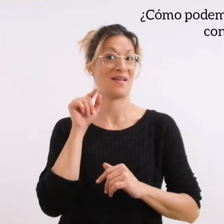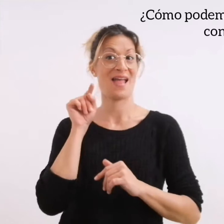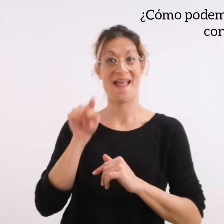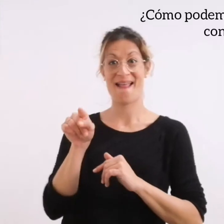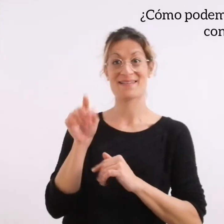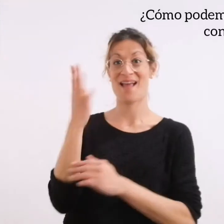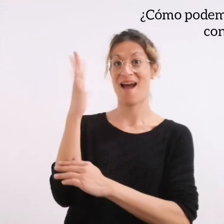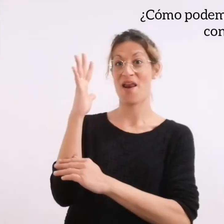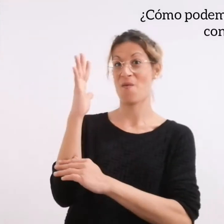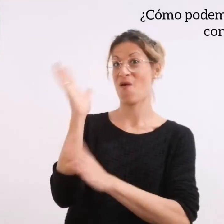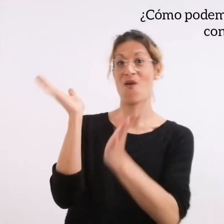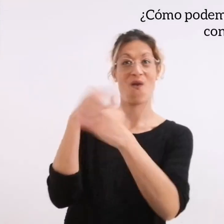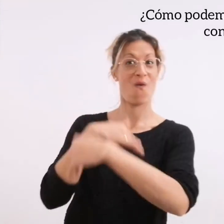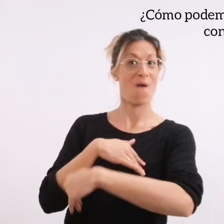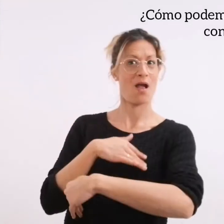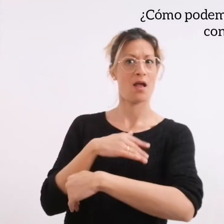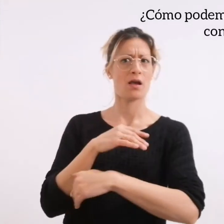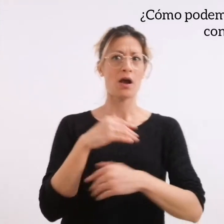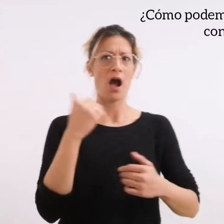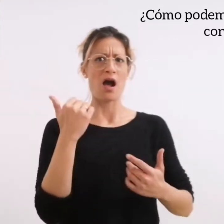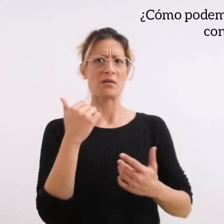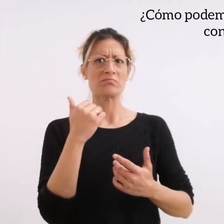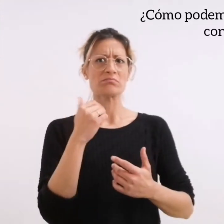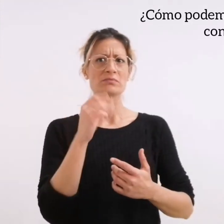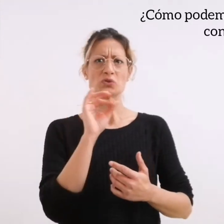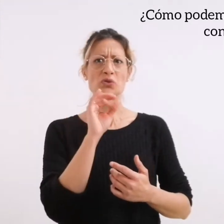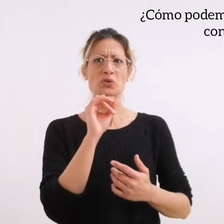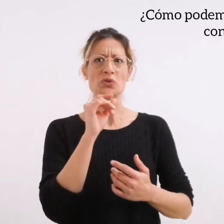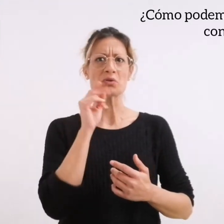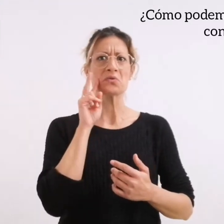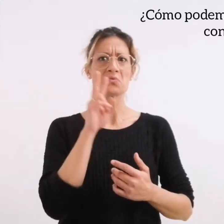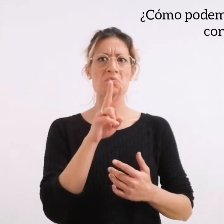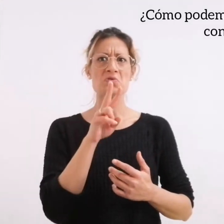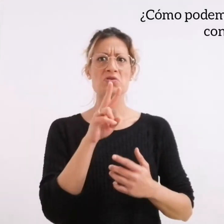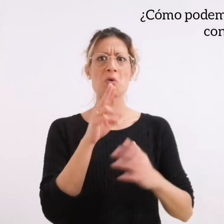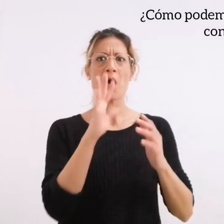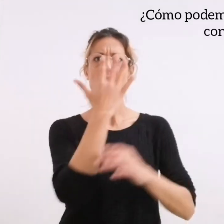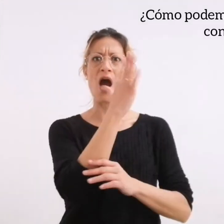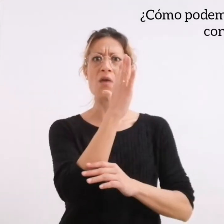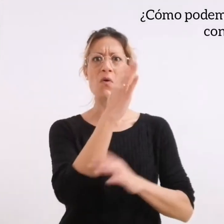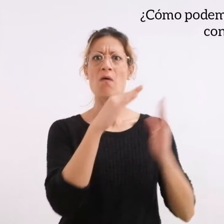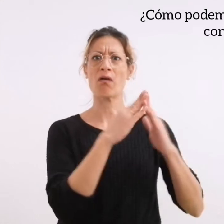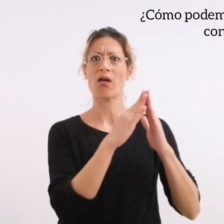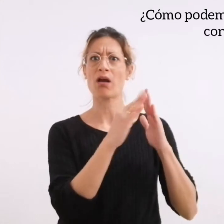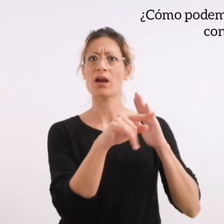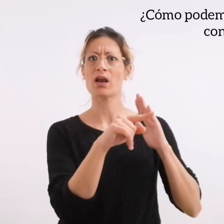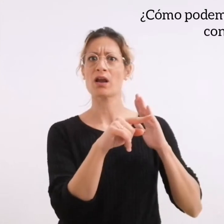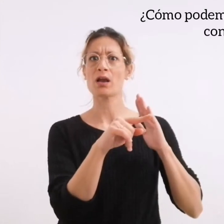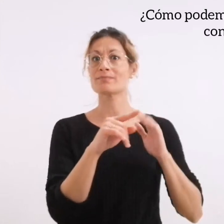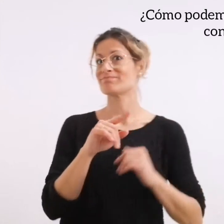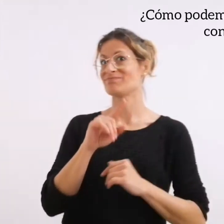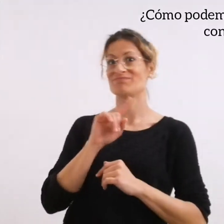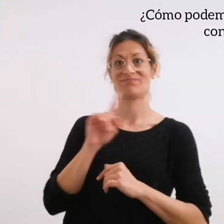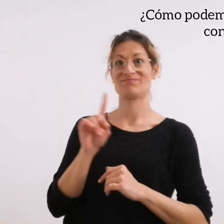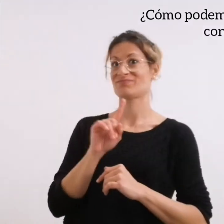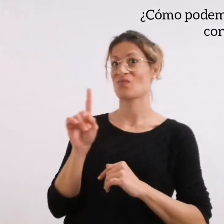Uy, pero si lo he visto. Claro que existe, está ahí a la puerta de la casa. Dijo, no, pues no existe, porque no lo puedo